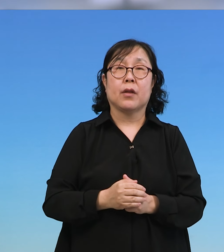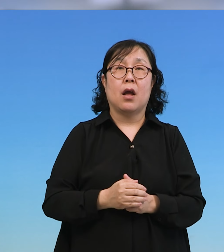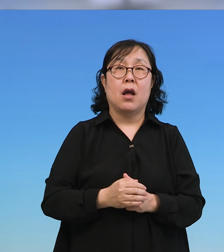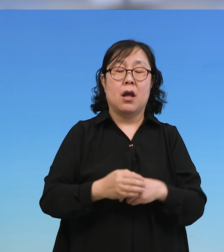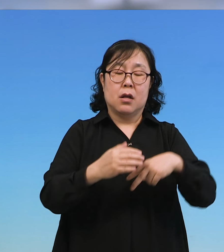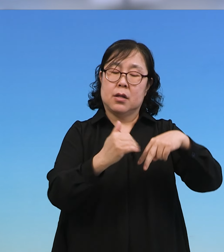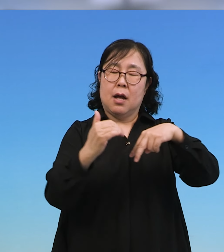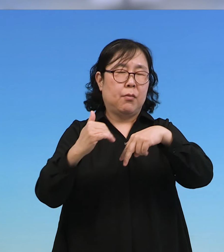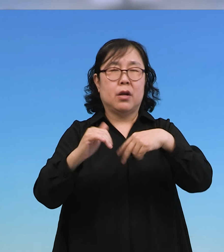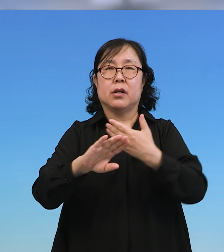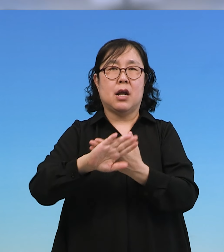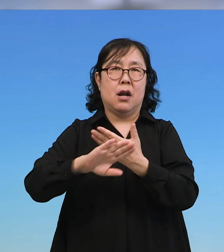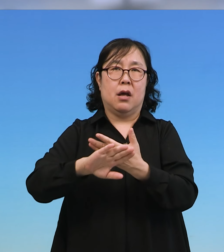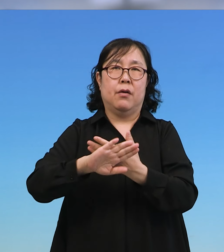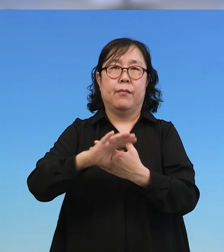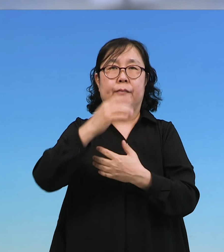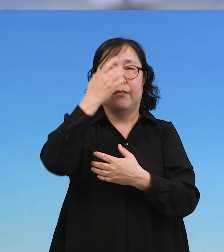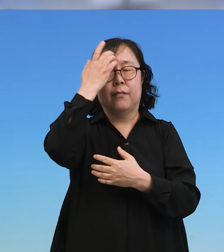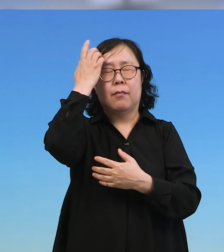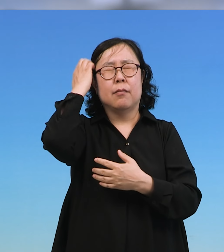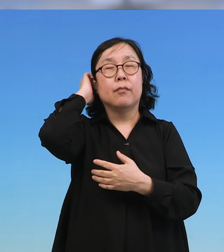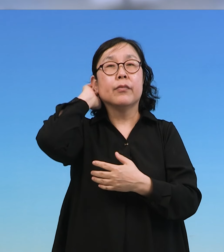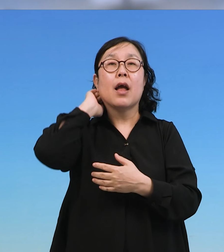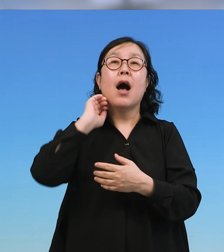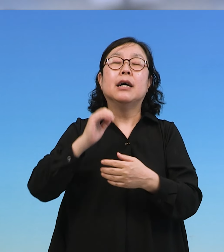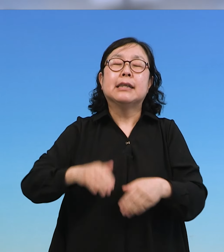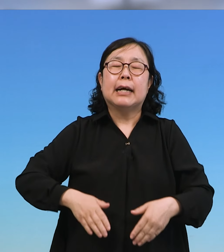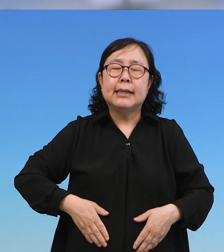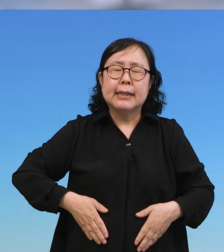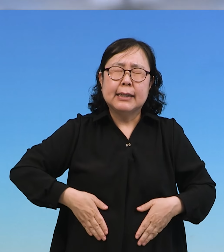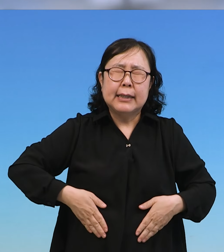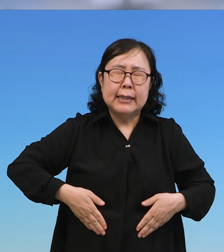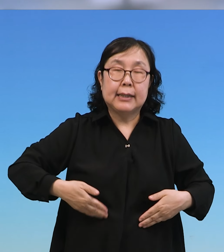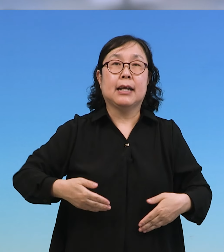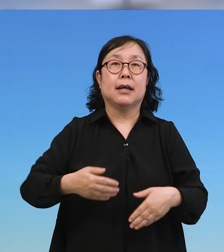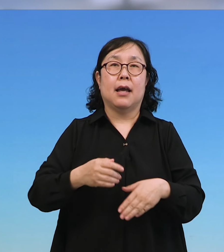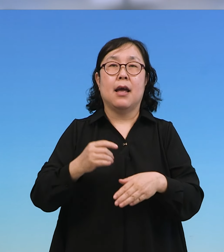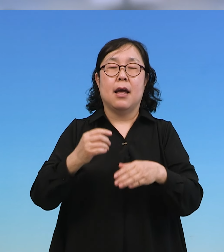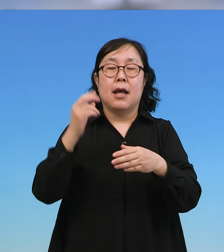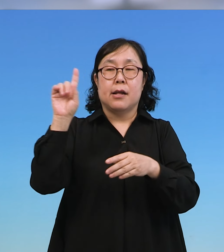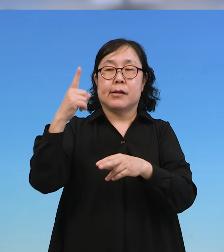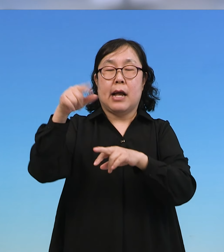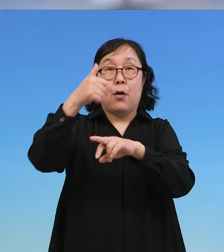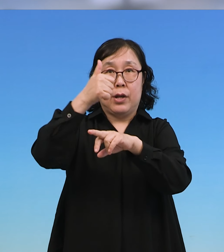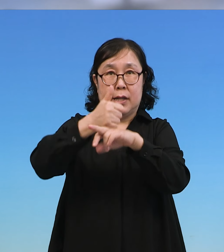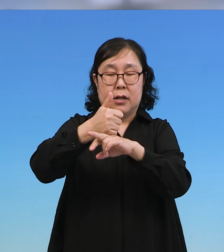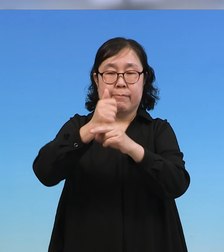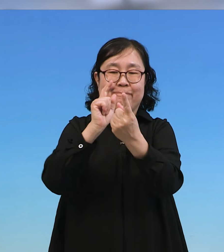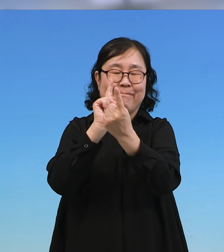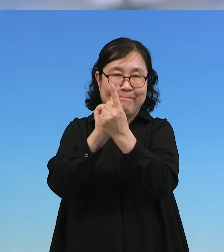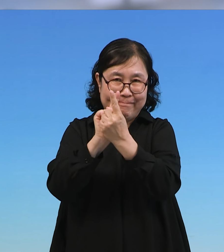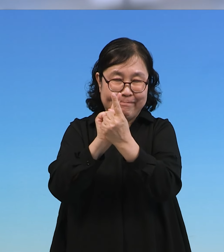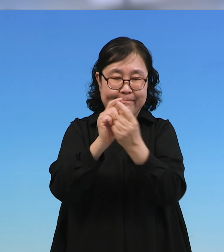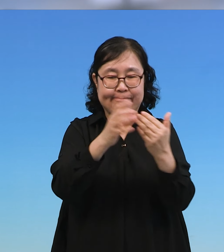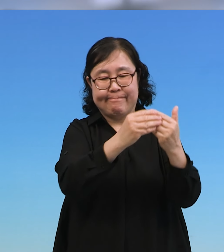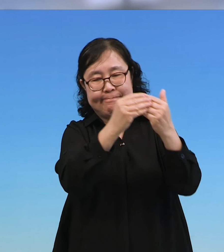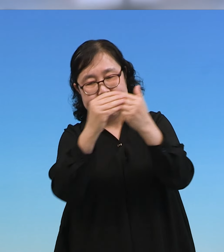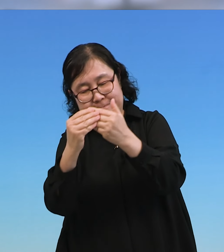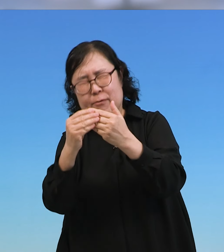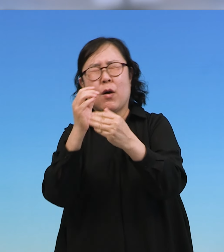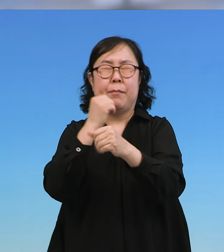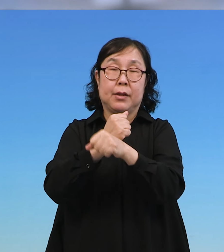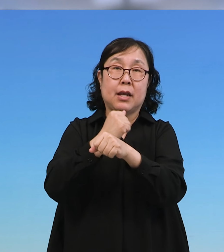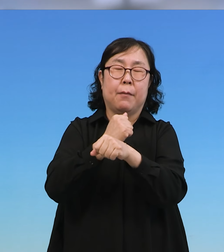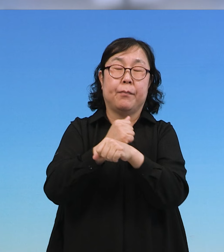고맙게도요 사무엘은 따뜻하게 그를 맞이해 줘요, 다윗을. 그래서 제가 이런 다윗의